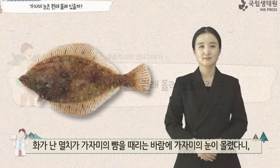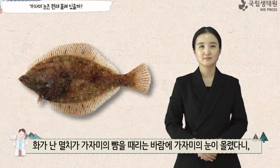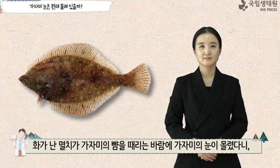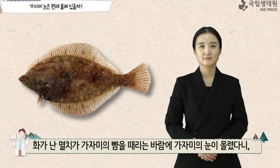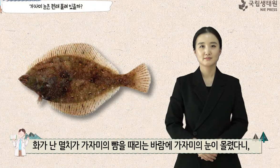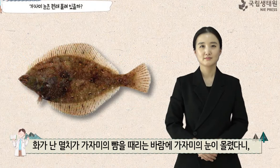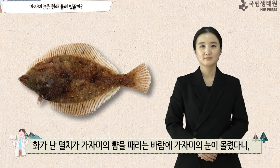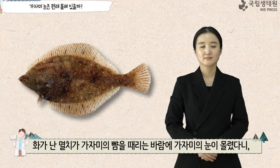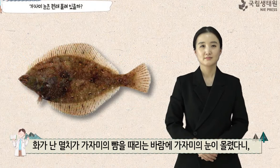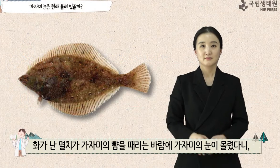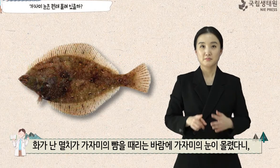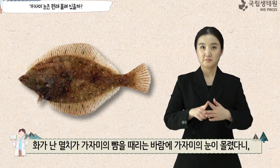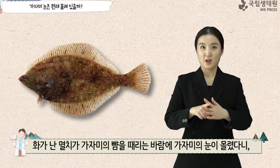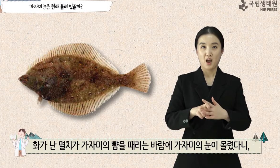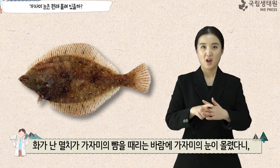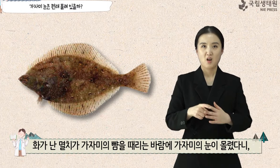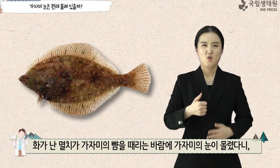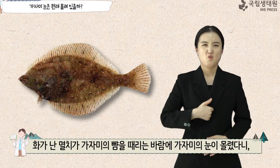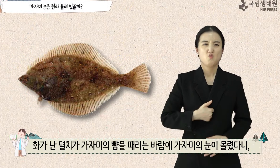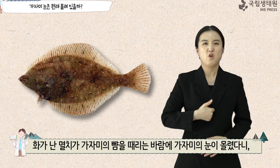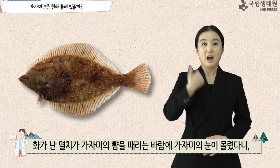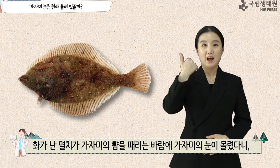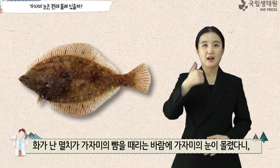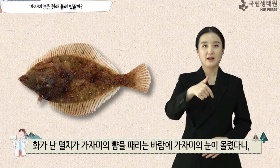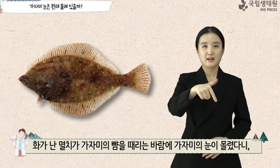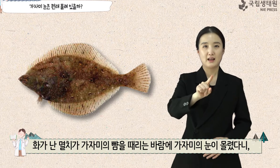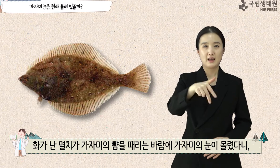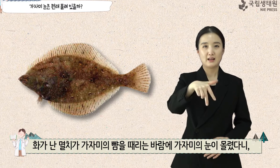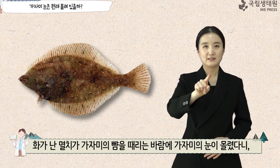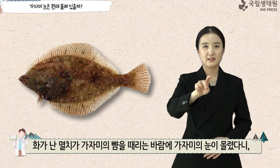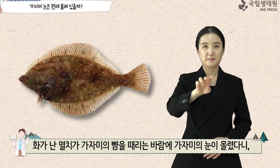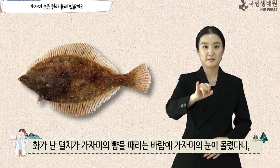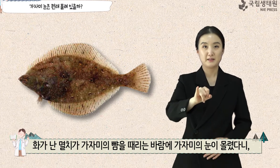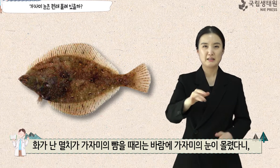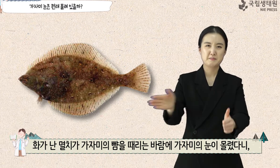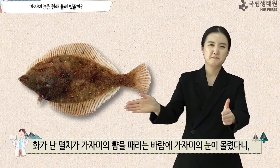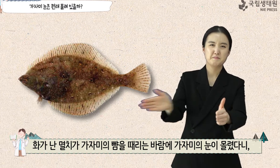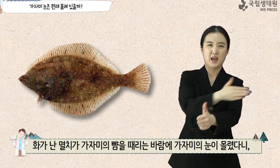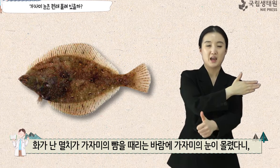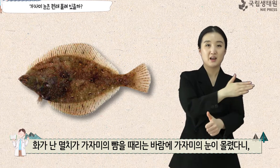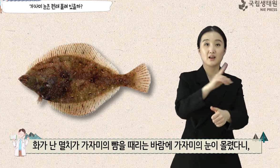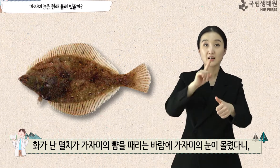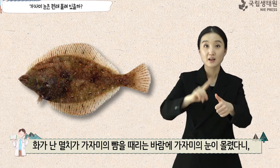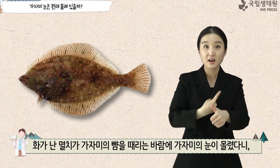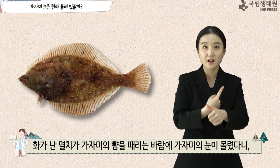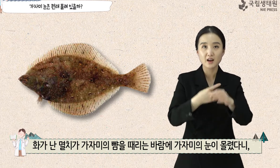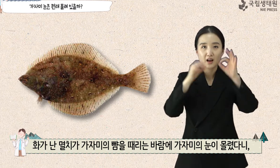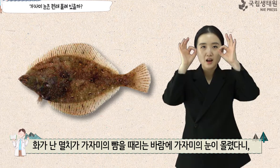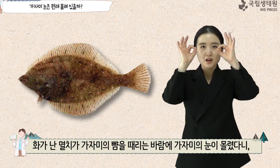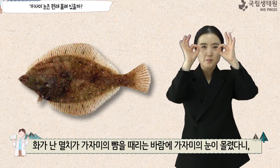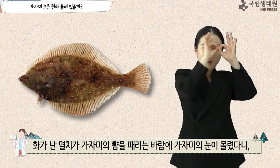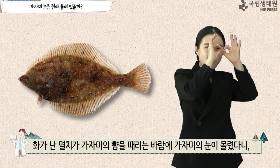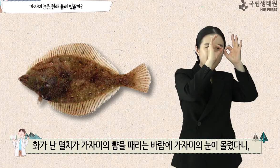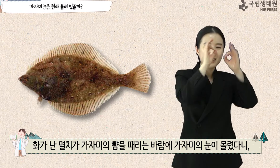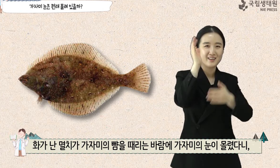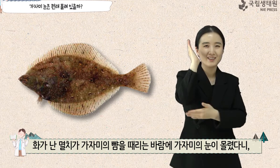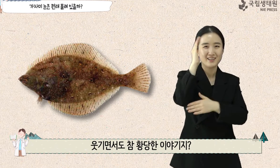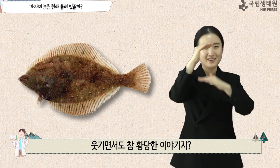화가 난 멸치가 가자미의 뺨을 때리는 바람에 가자미의 눈이 몰렸다니.